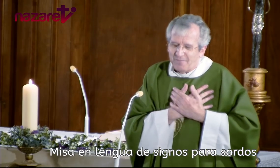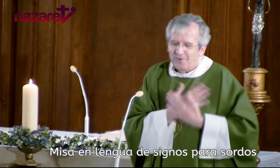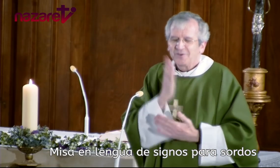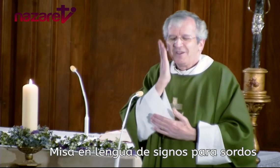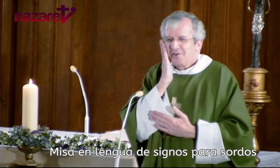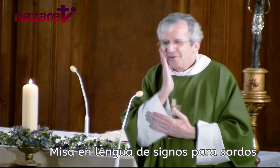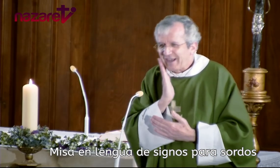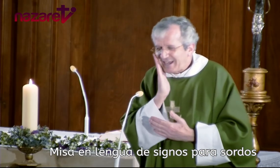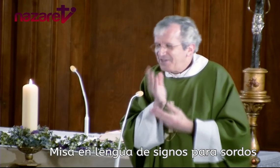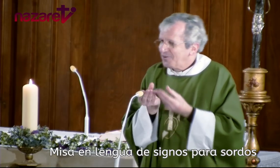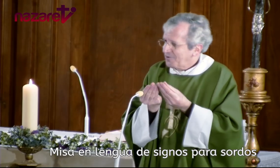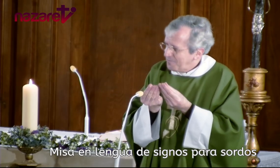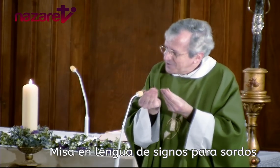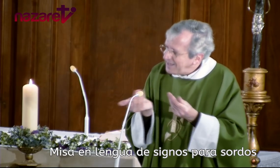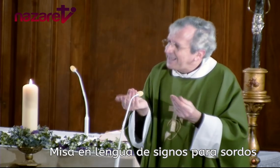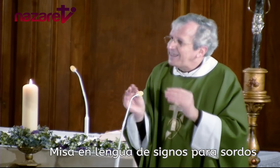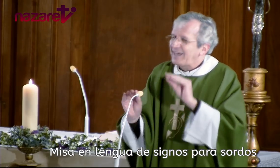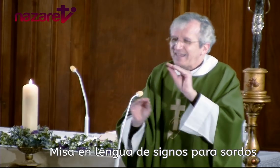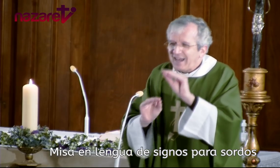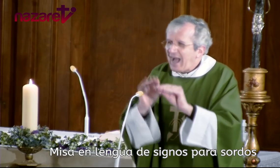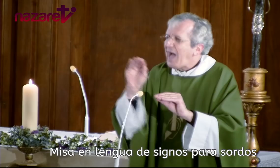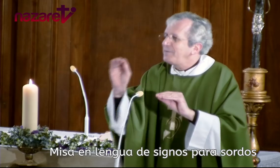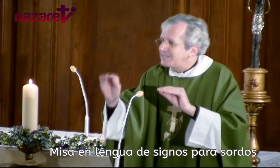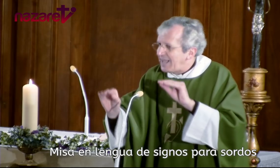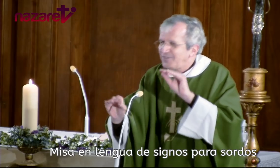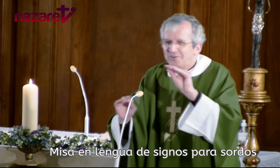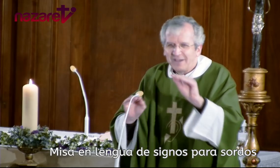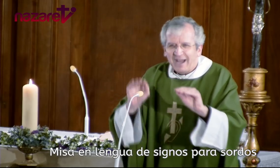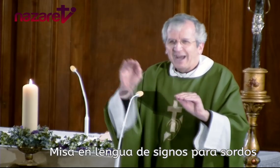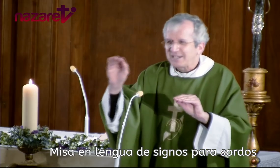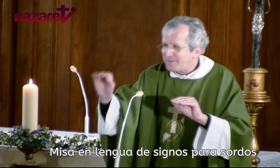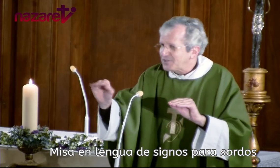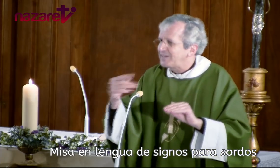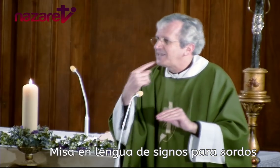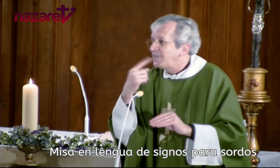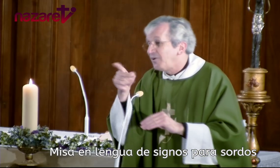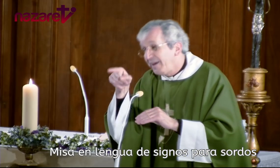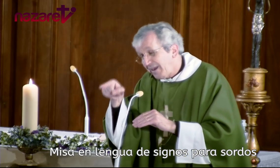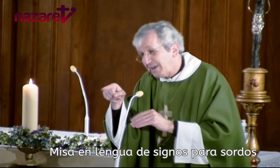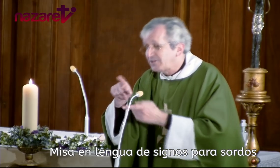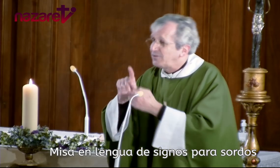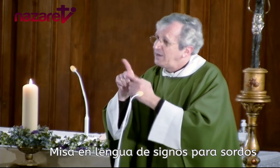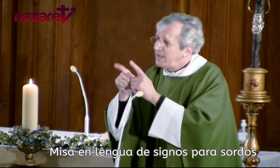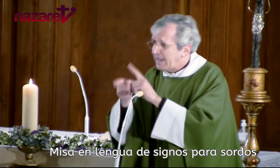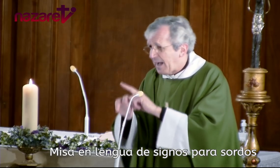amor, con cariño, con mucha delicadeza, de ir avisando a las personas diciendo, esto